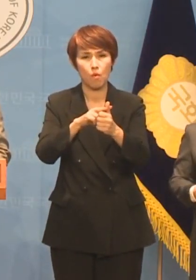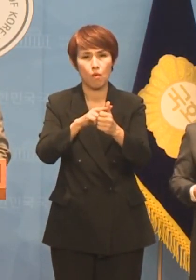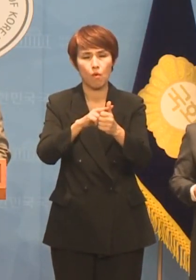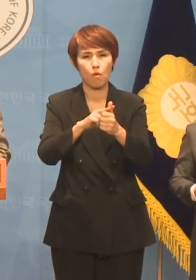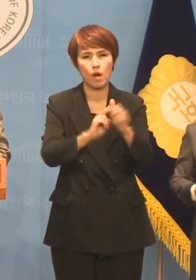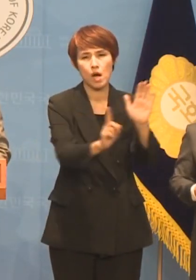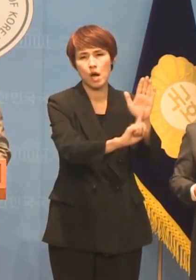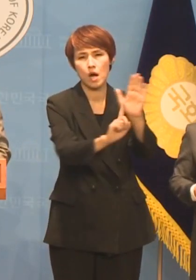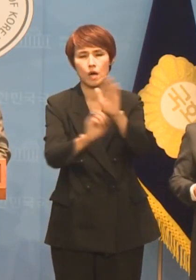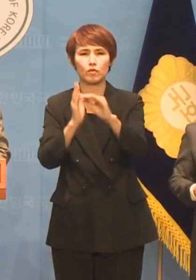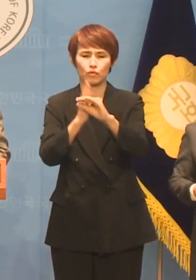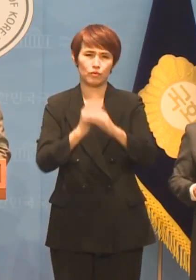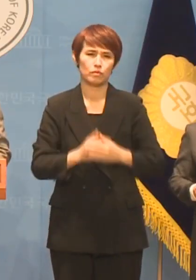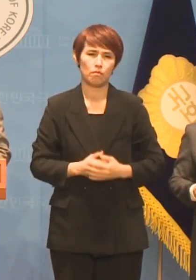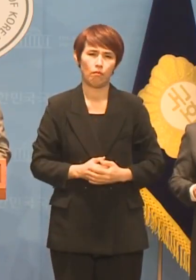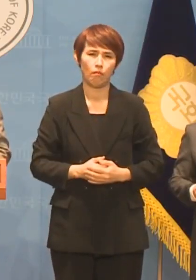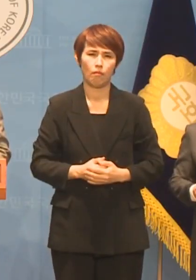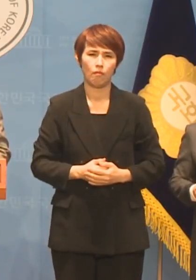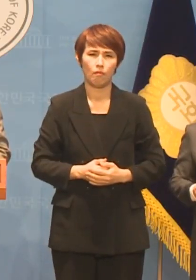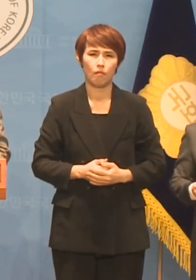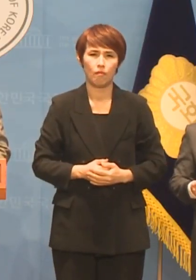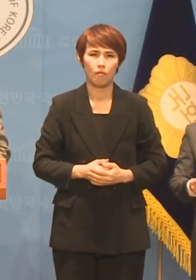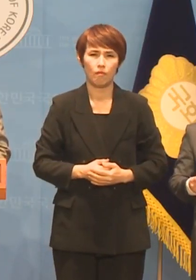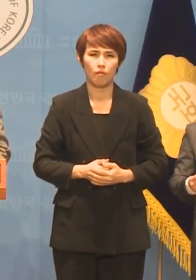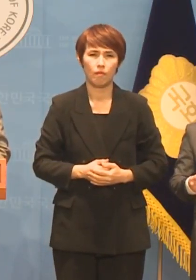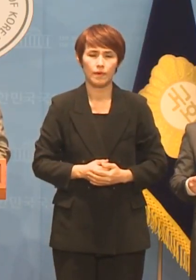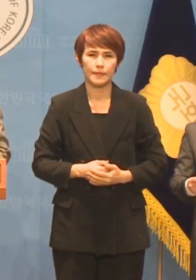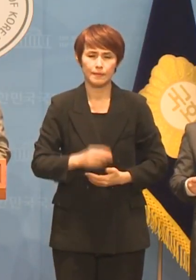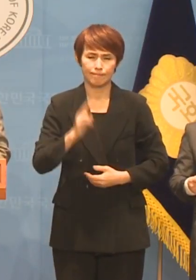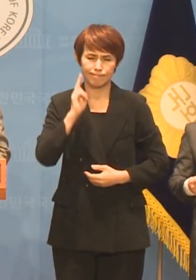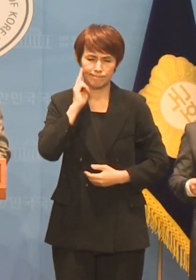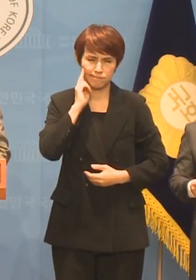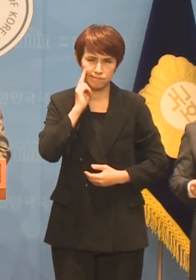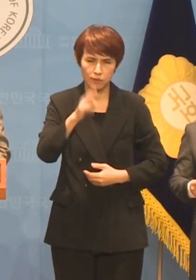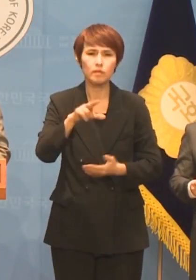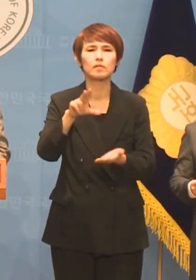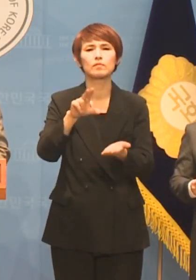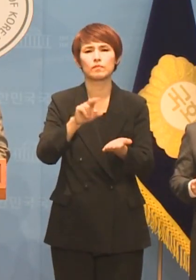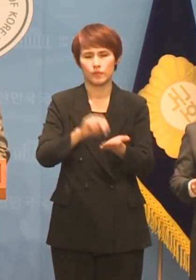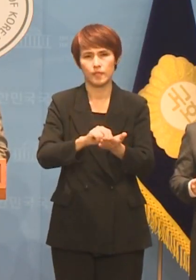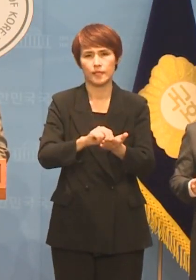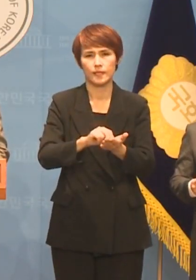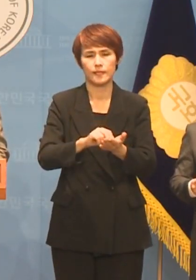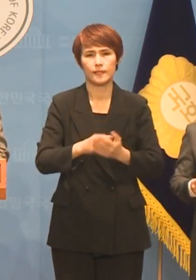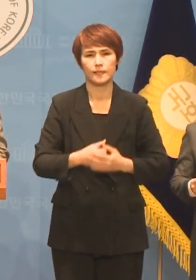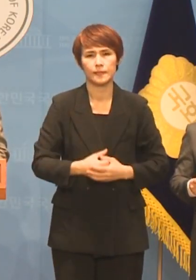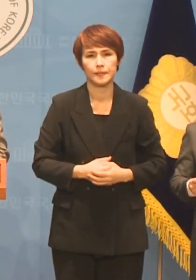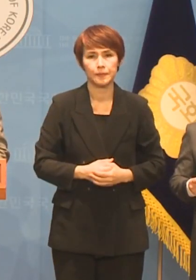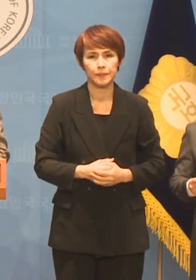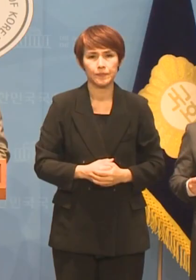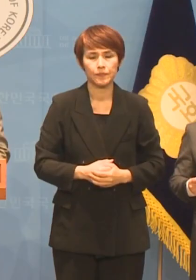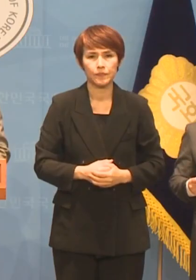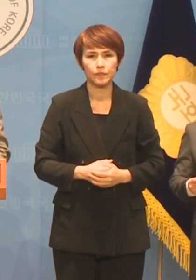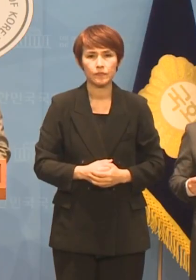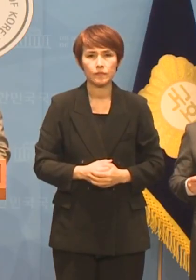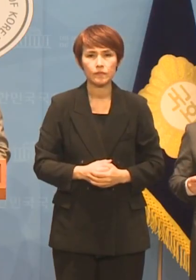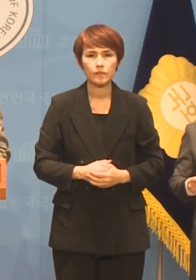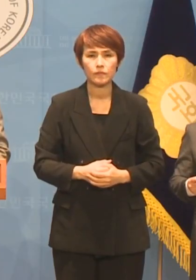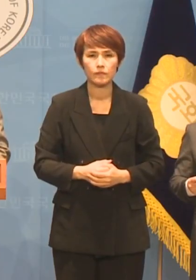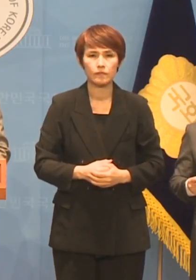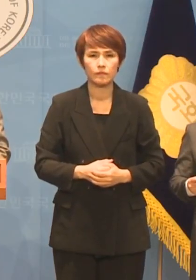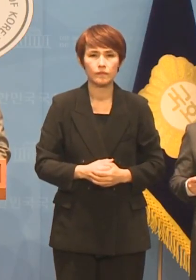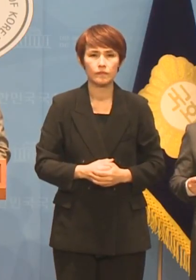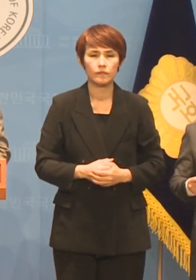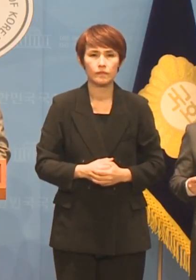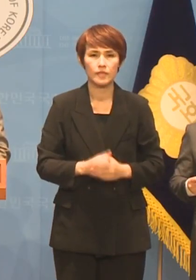부분에 대해서 정말 심각하게 긴장해야 되고 심각하게 저희들은 바라보고 있습니다. 뿐만 아니라